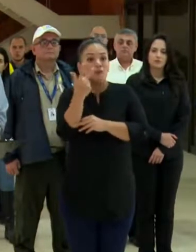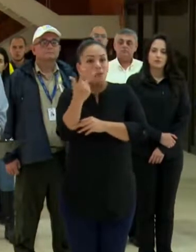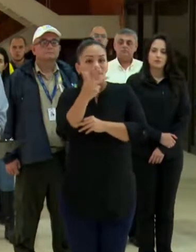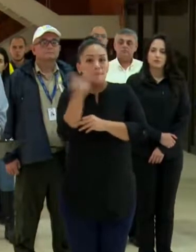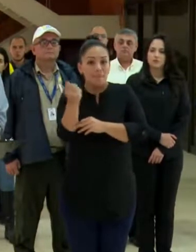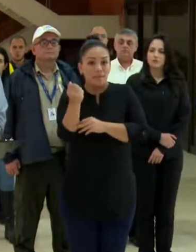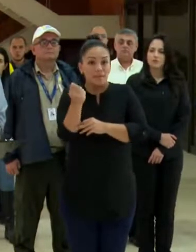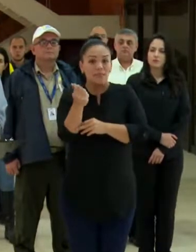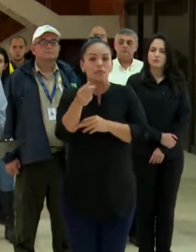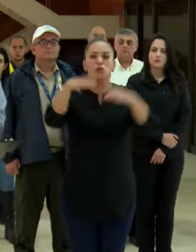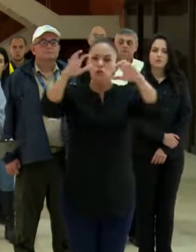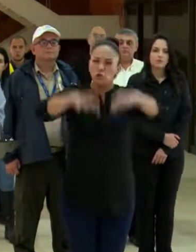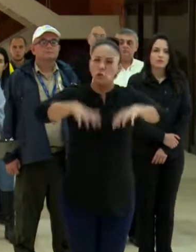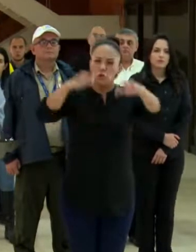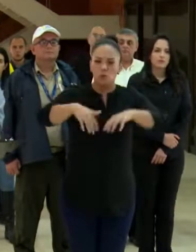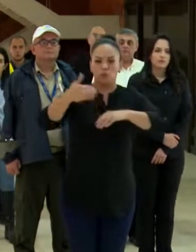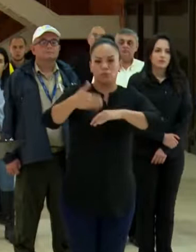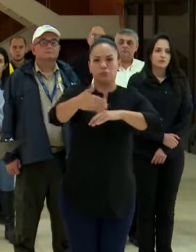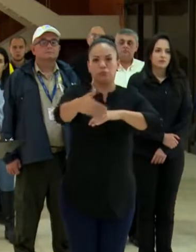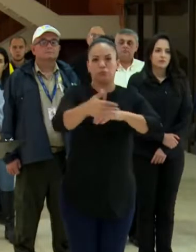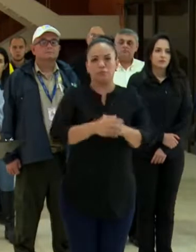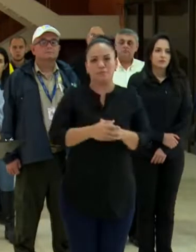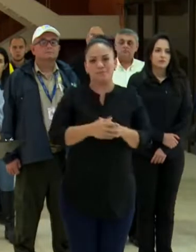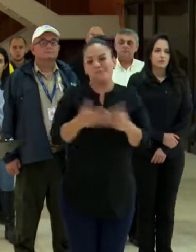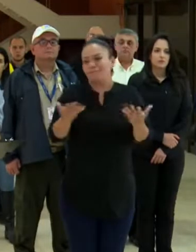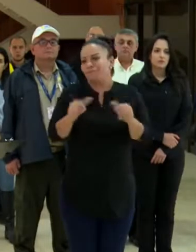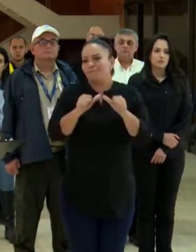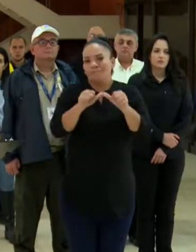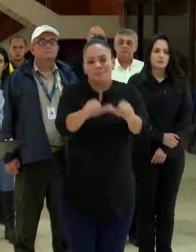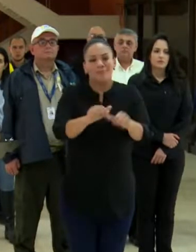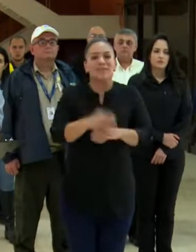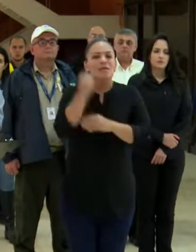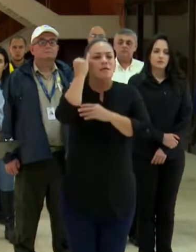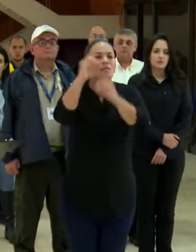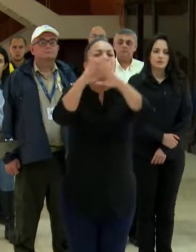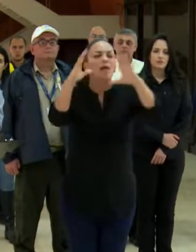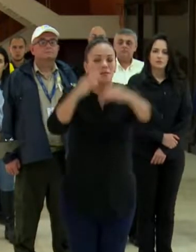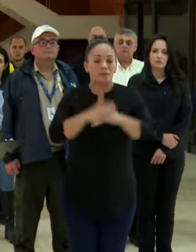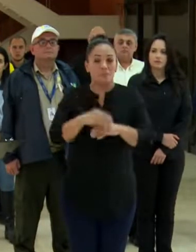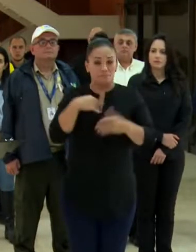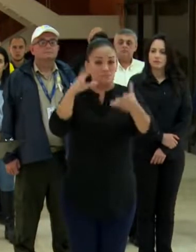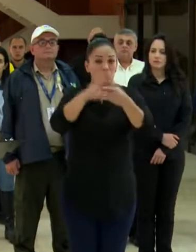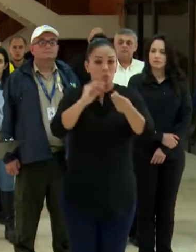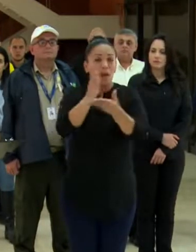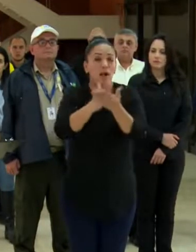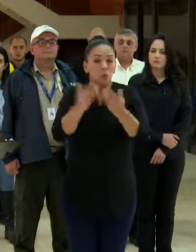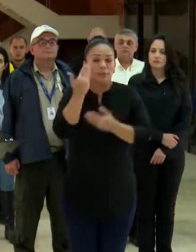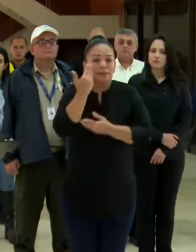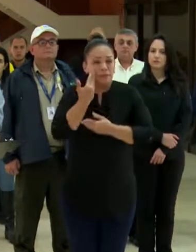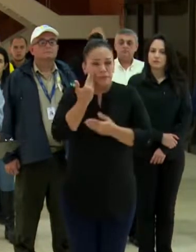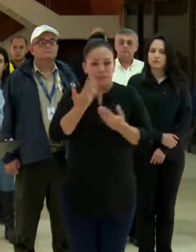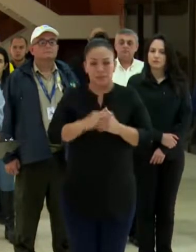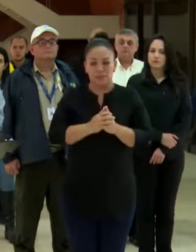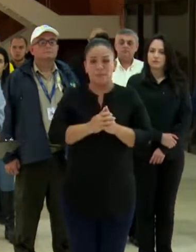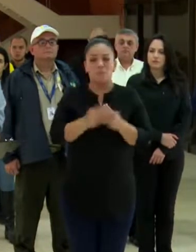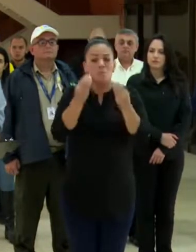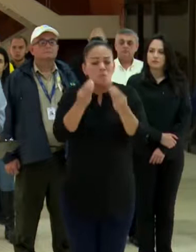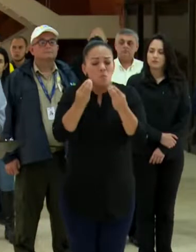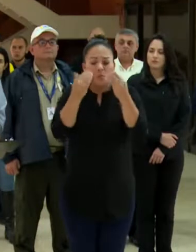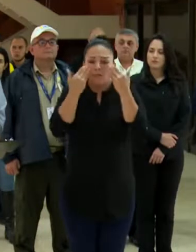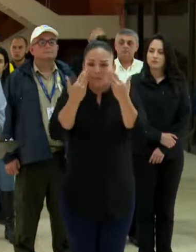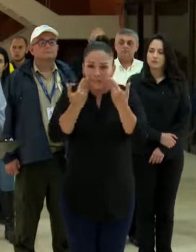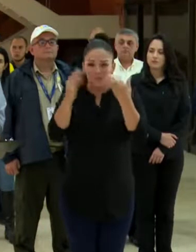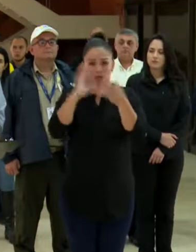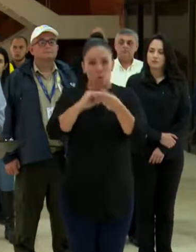y esto va a ser recurrente. Imagínense, les voy a contar algo muy triste, muy